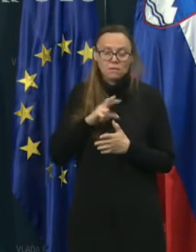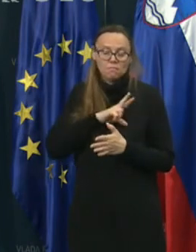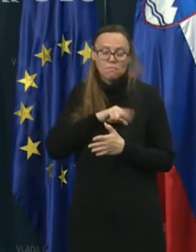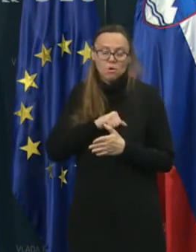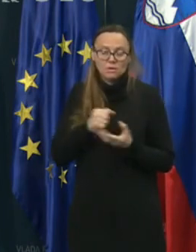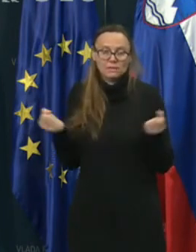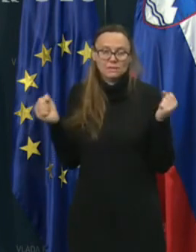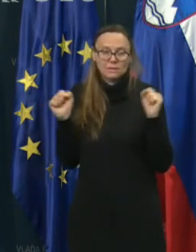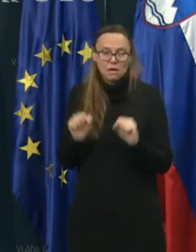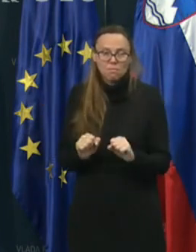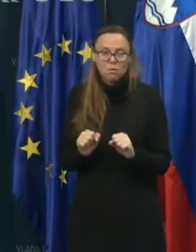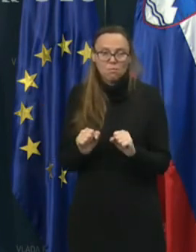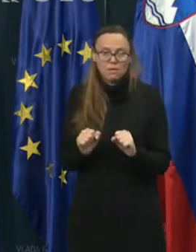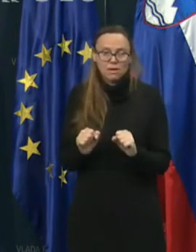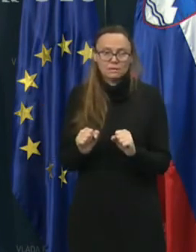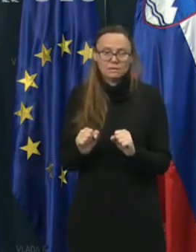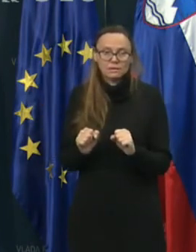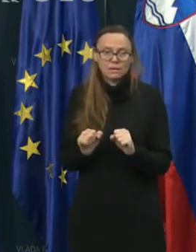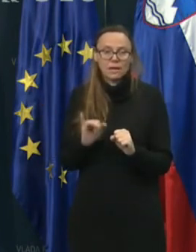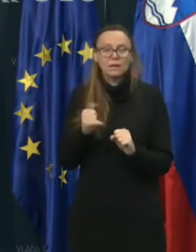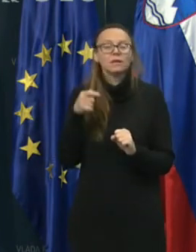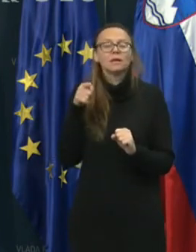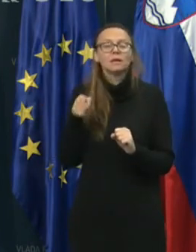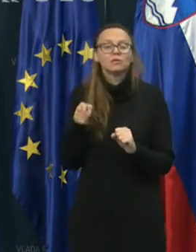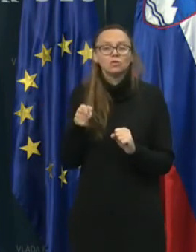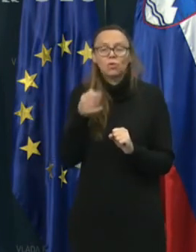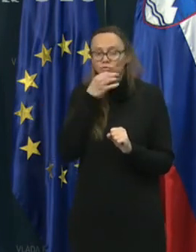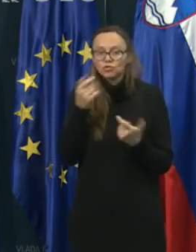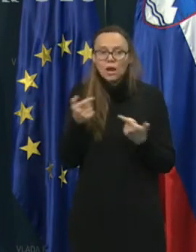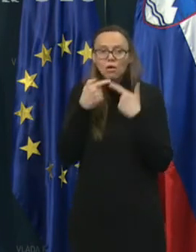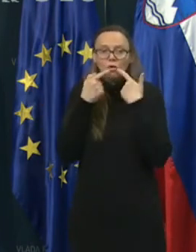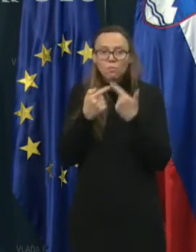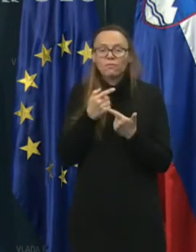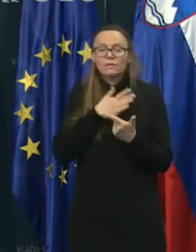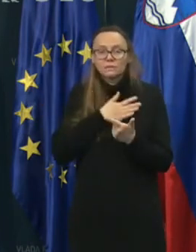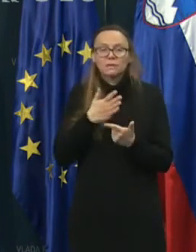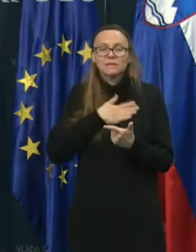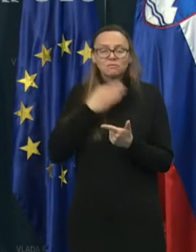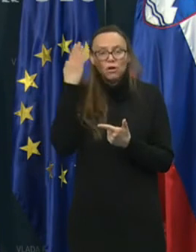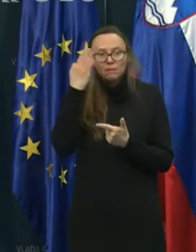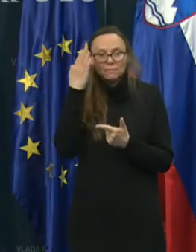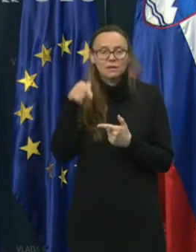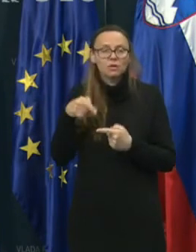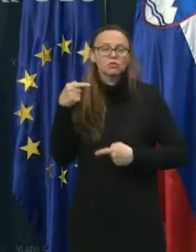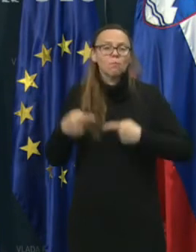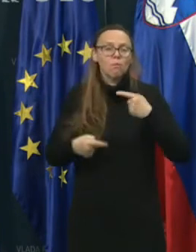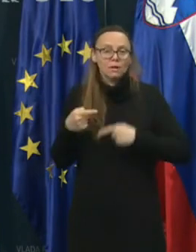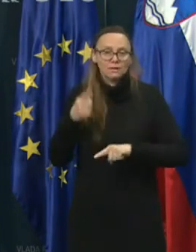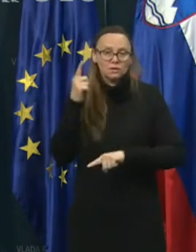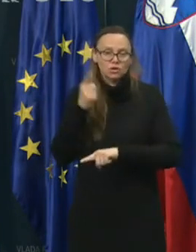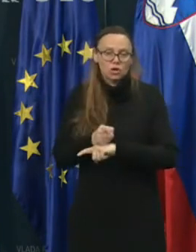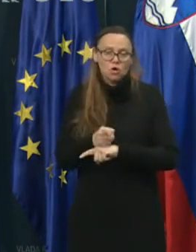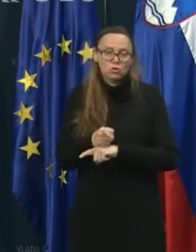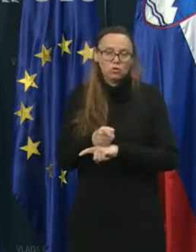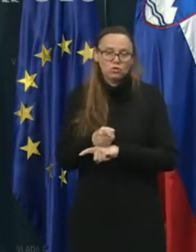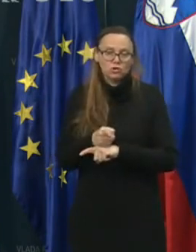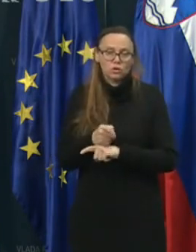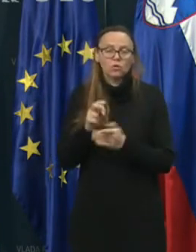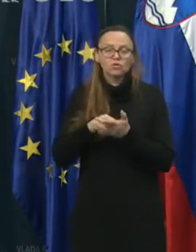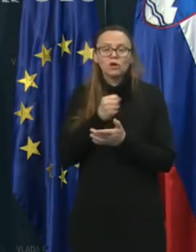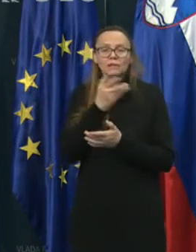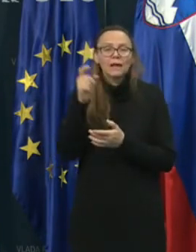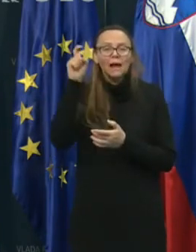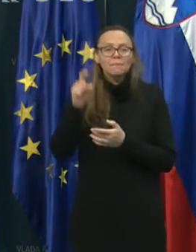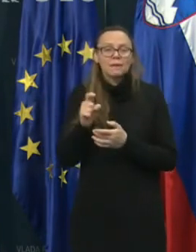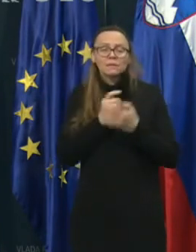policijska pooblastila, je to, če smem povedati svoje mnenje, je to politična odločitev. Še nekaj